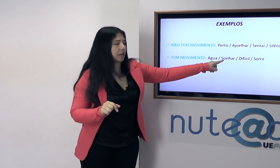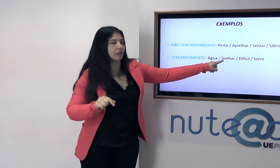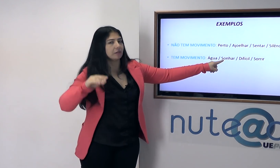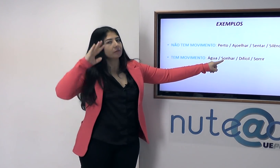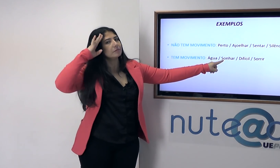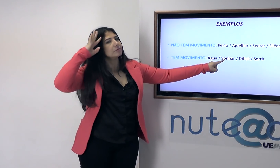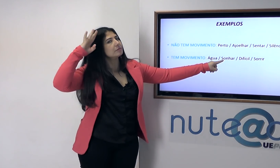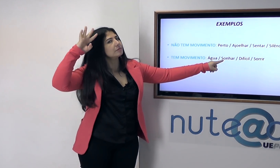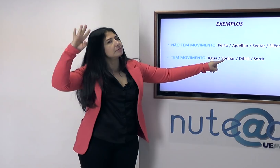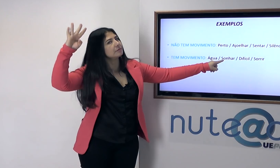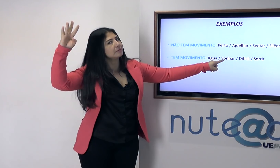Sonhar.